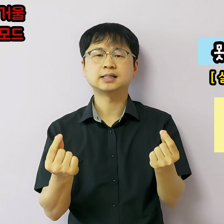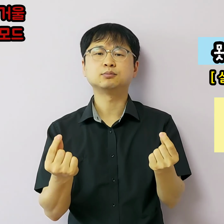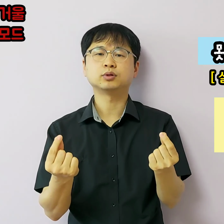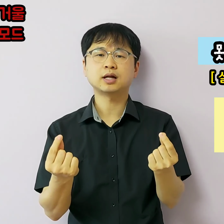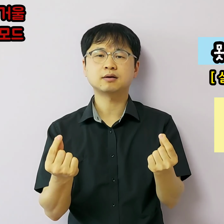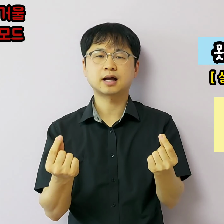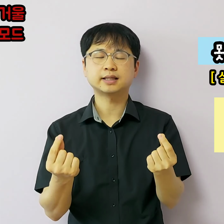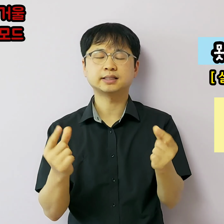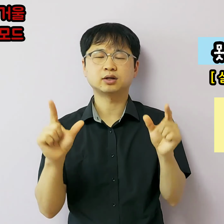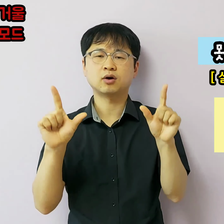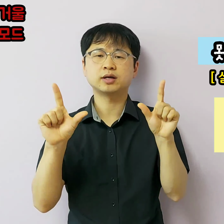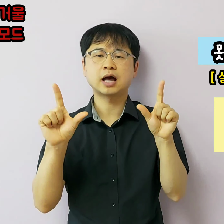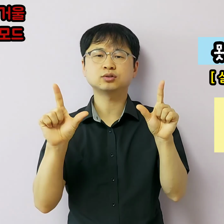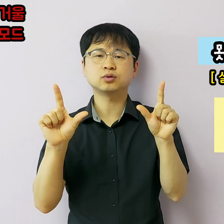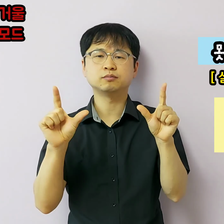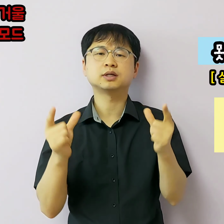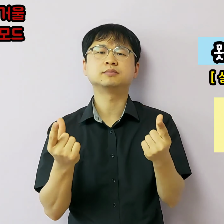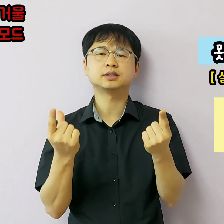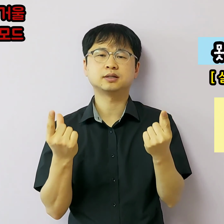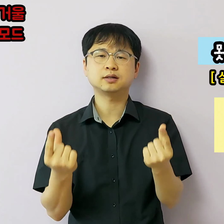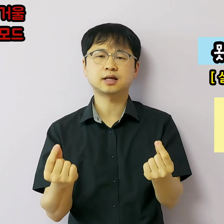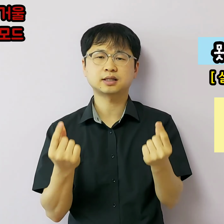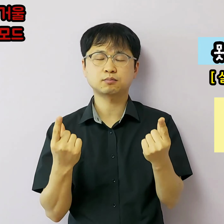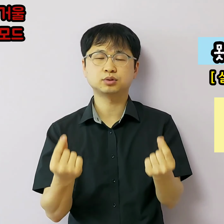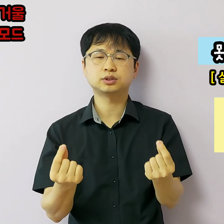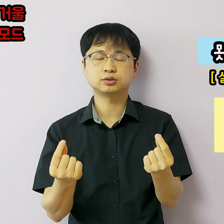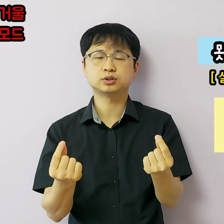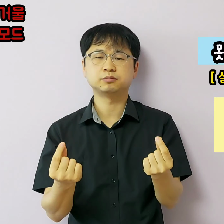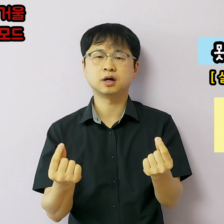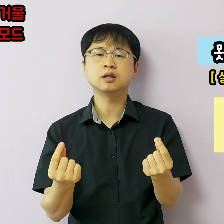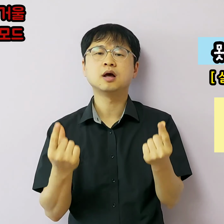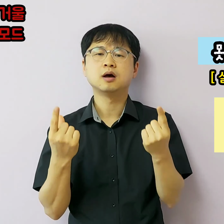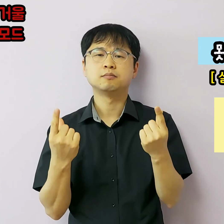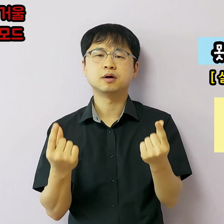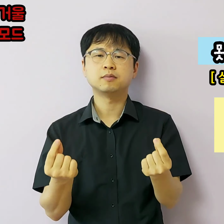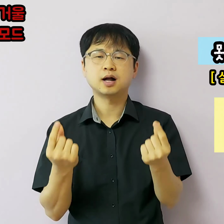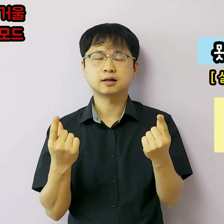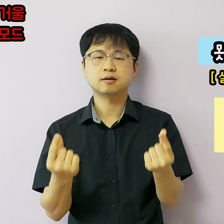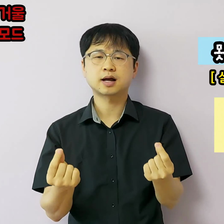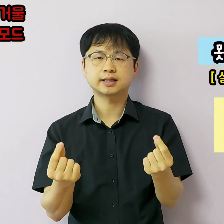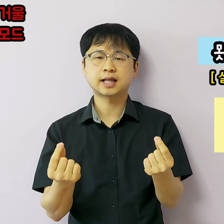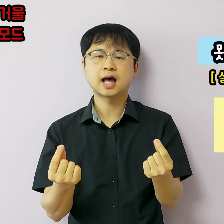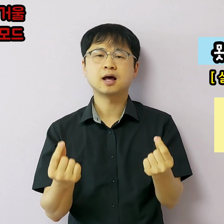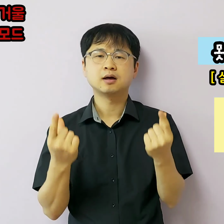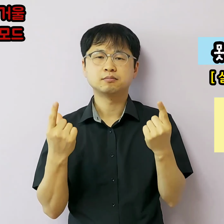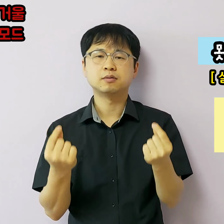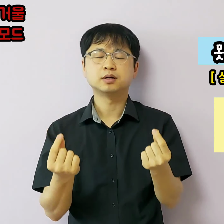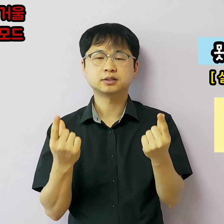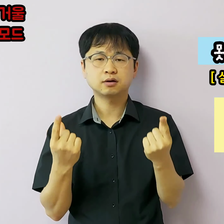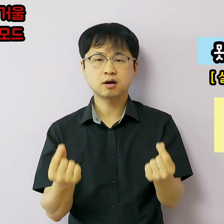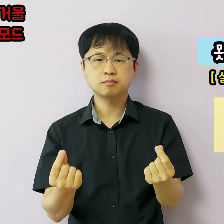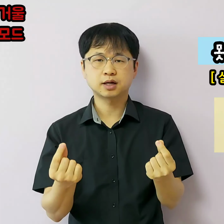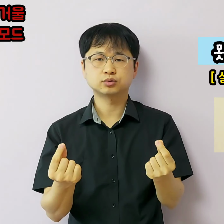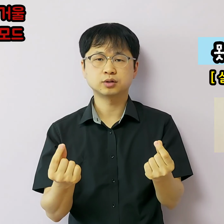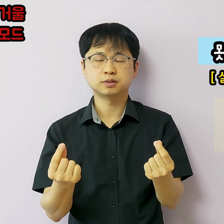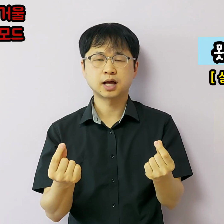살지 못할 것 같다죠. 양손 엄지검지를 딱딱 부딪혀 주시면 뭐뭐 할 것 같다, 뭐뭐처럼이라는